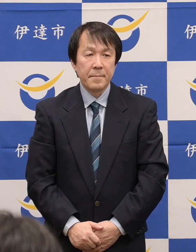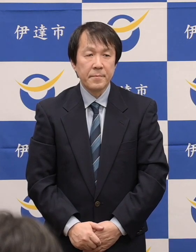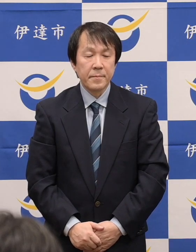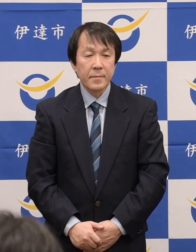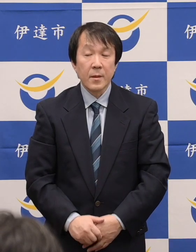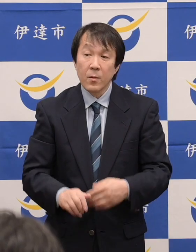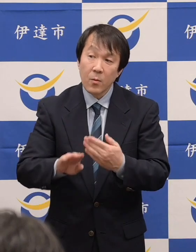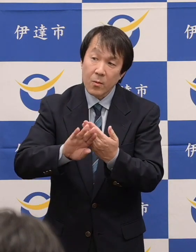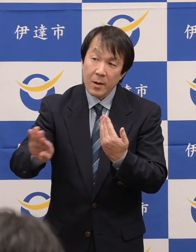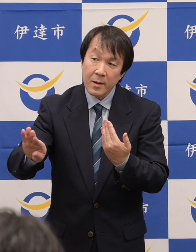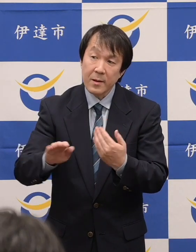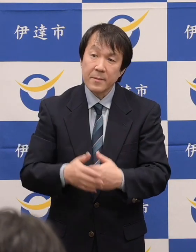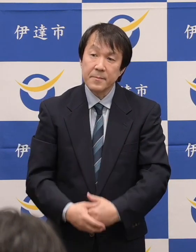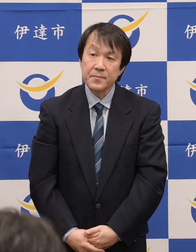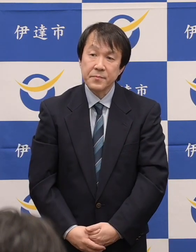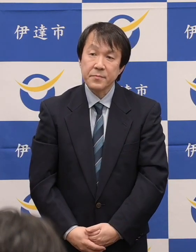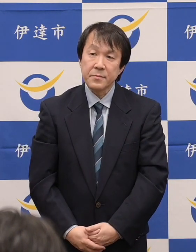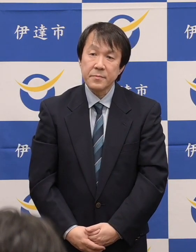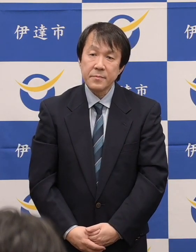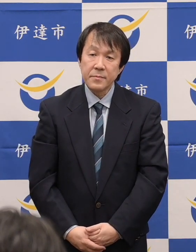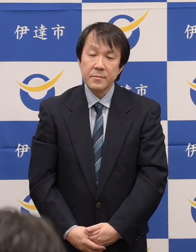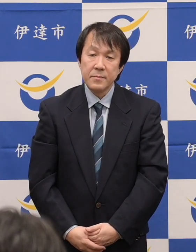他にございますか。